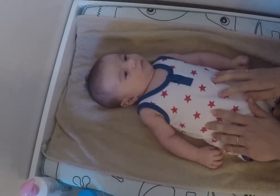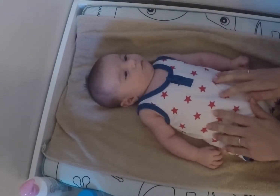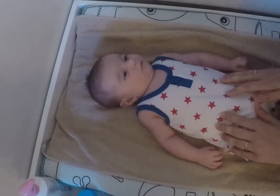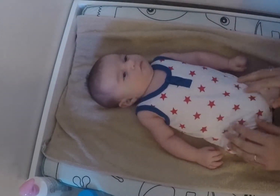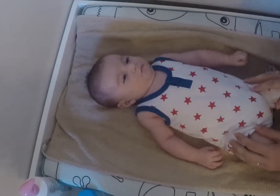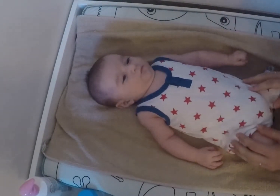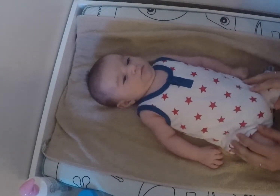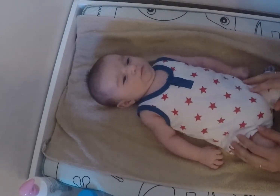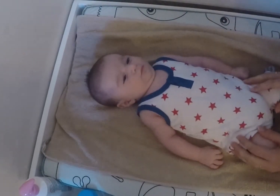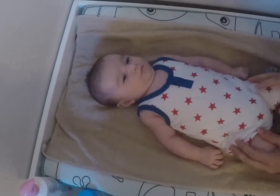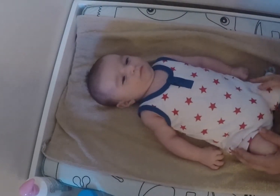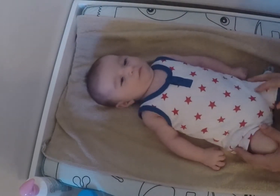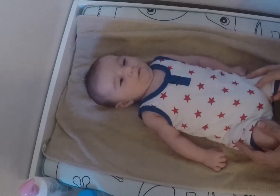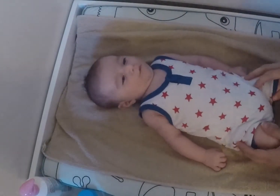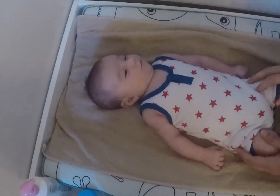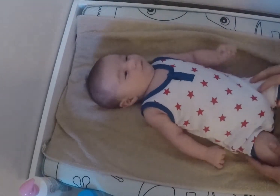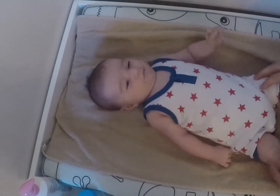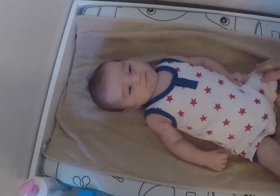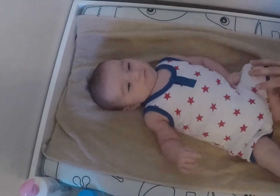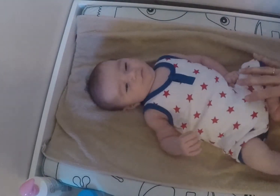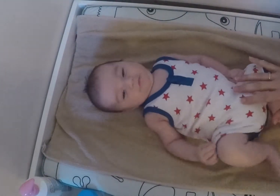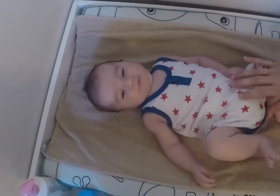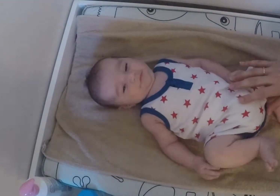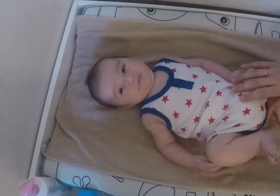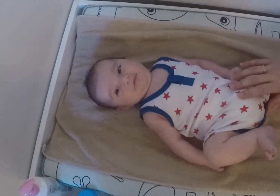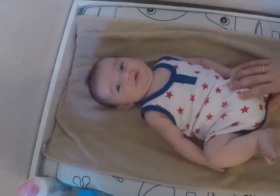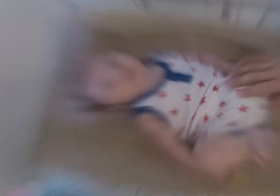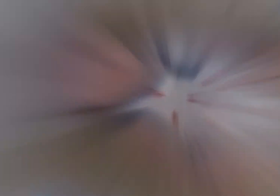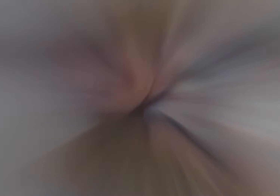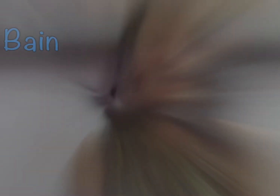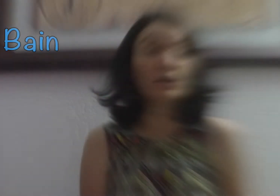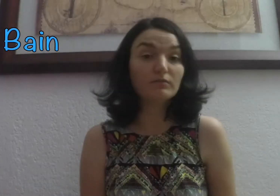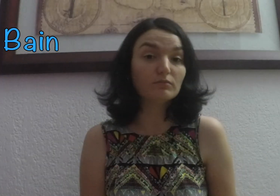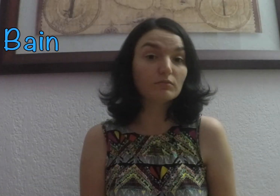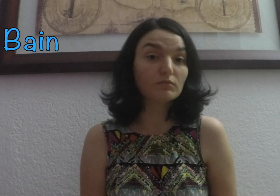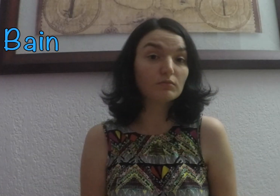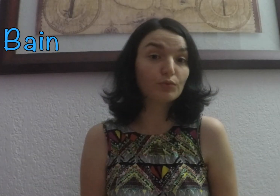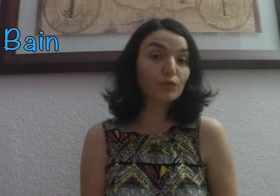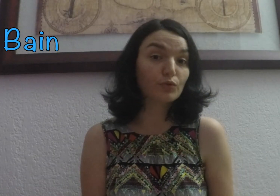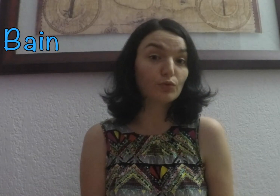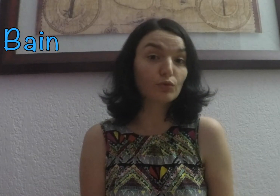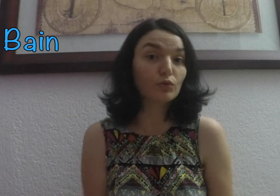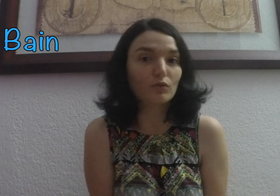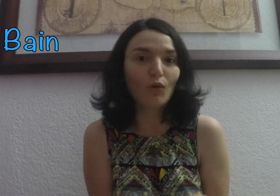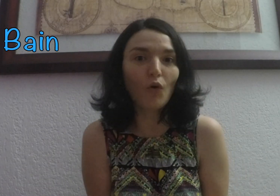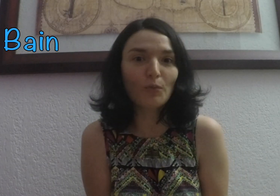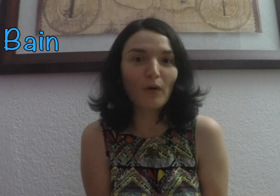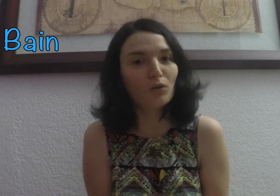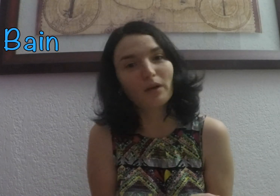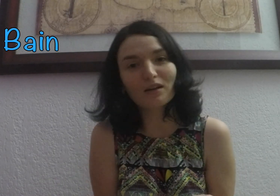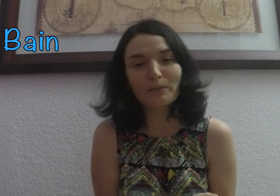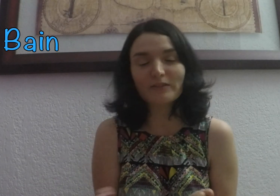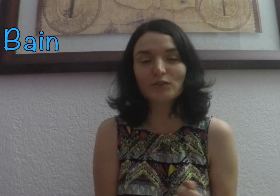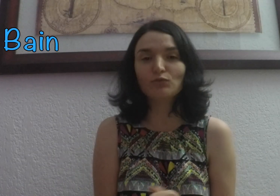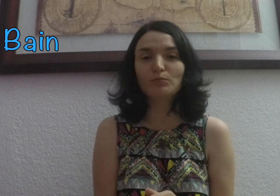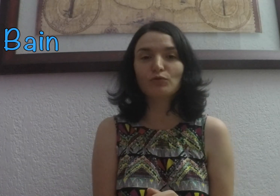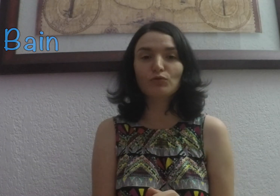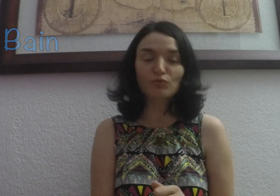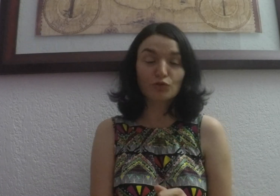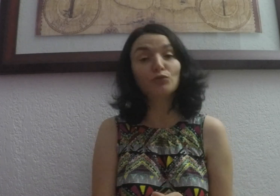on y va. 20, puisque Hugo, on lui prend le bain, comme avec tous vos bouts de chou. Donc je lui